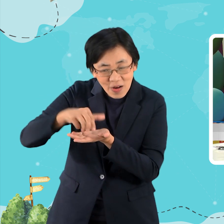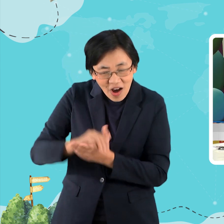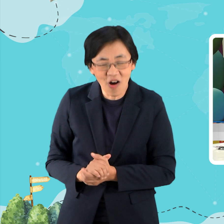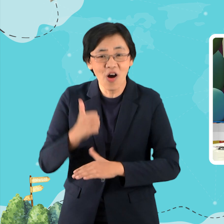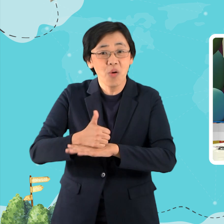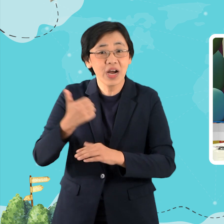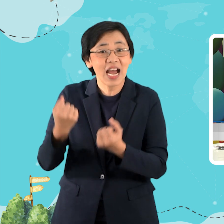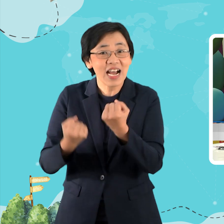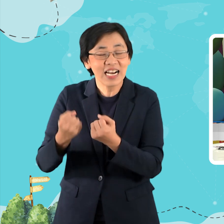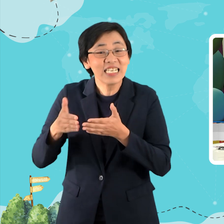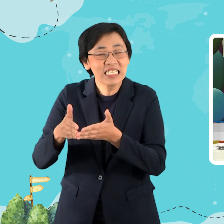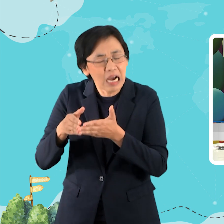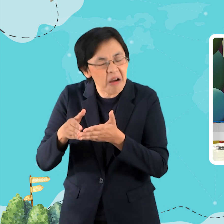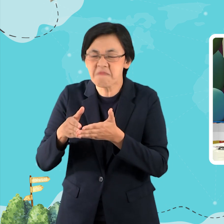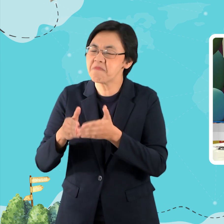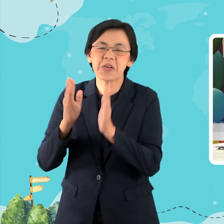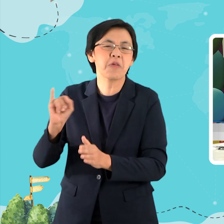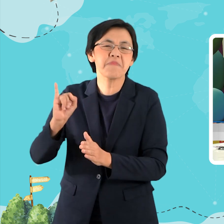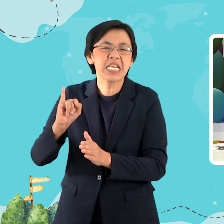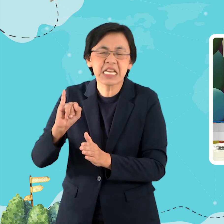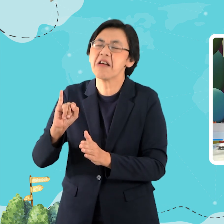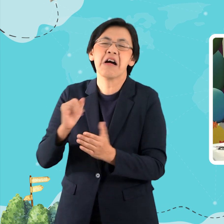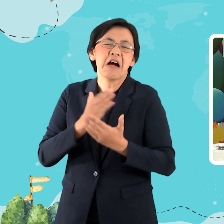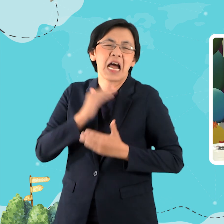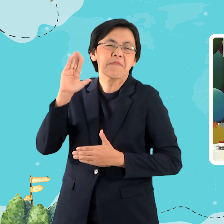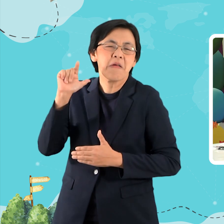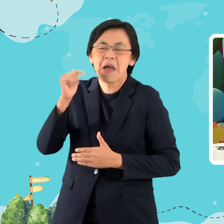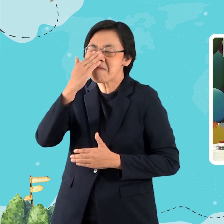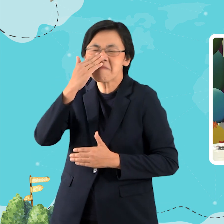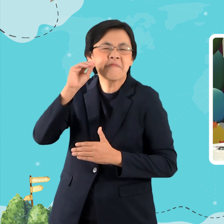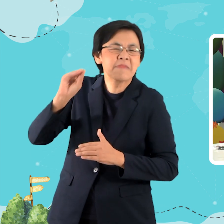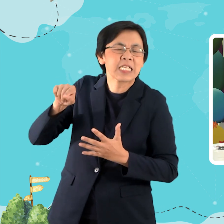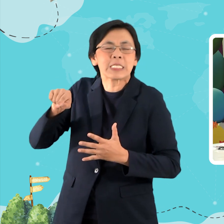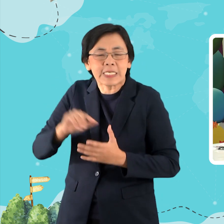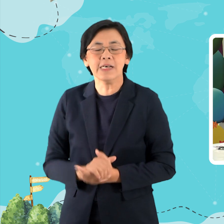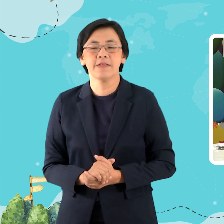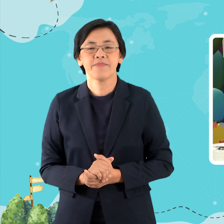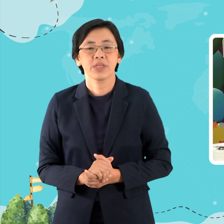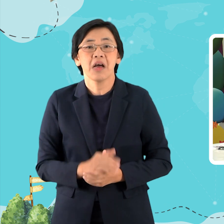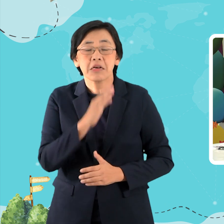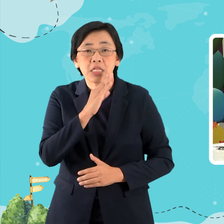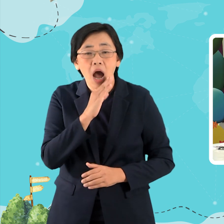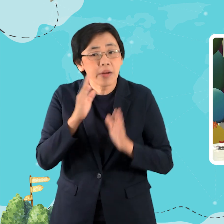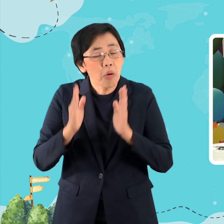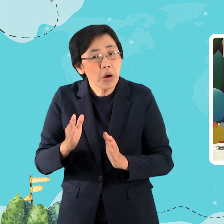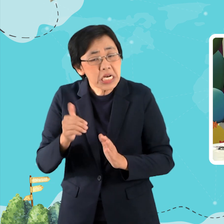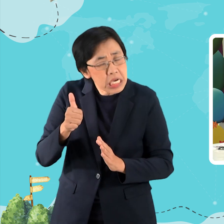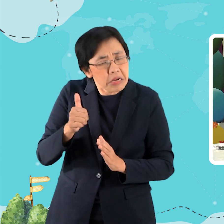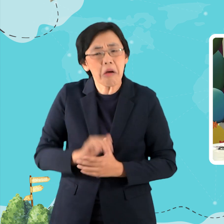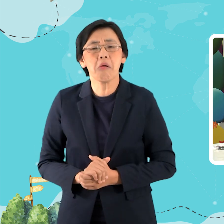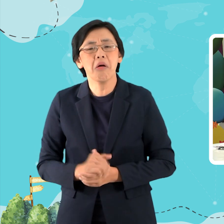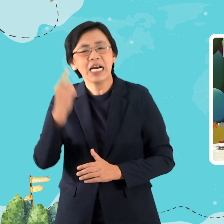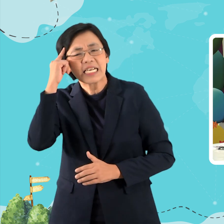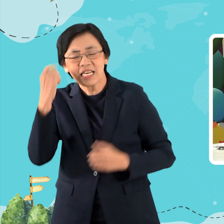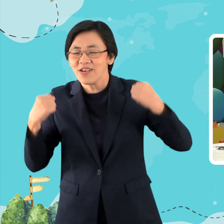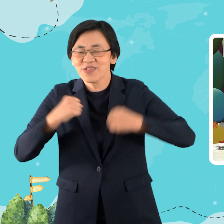เรื่องกัปตันเรืออักกตันยูนะครับพี่ปอมเลยคิดว่าถ้าเกิดว่ากัปตันเรือไม่อักกตันยูเนี่ยน่